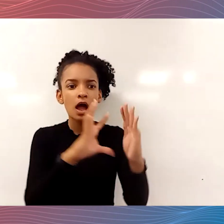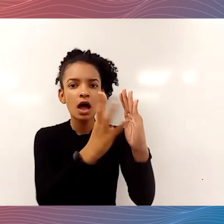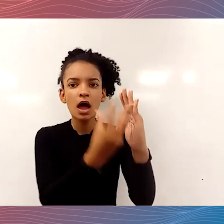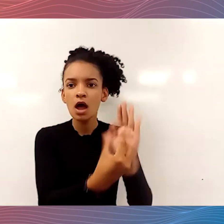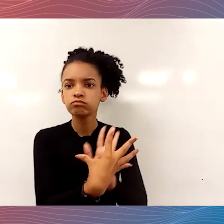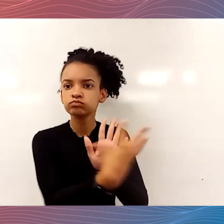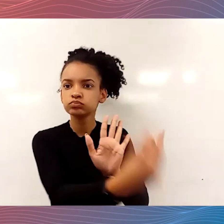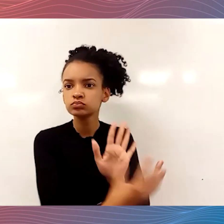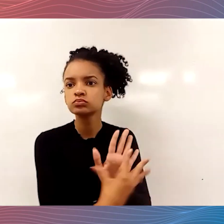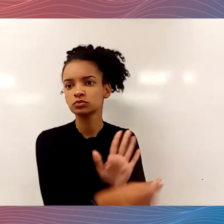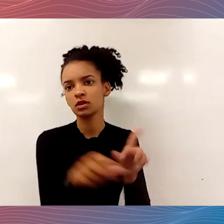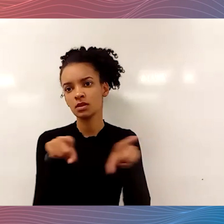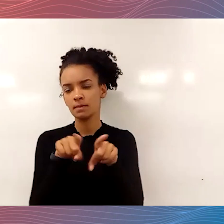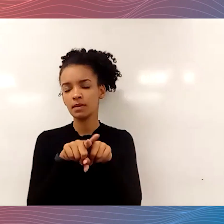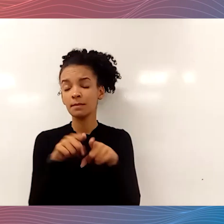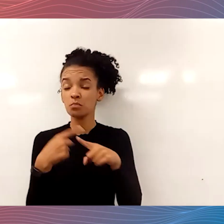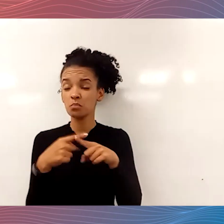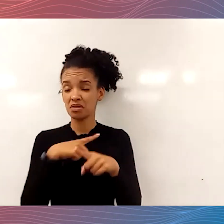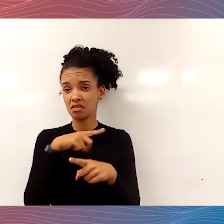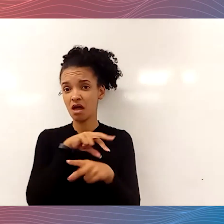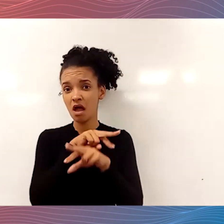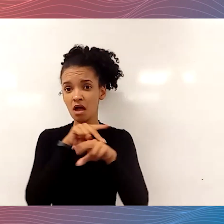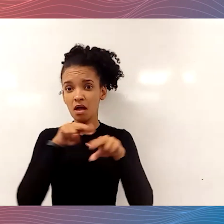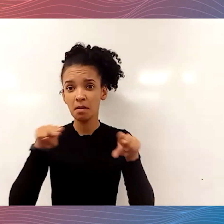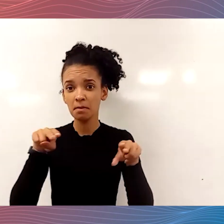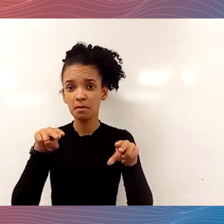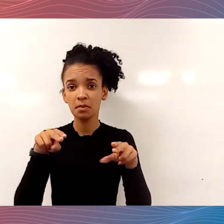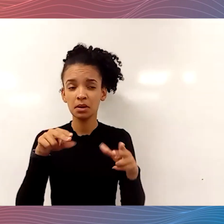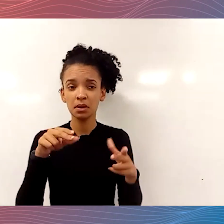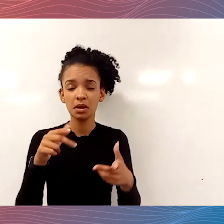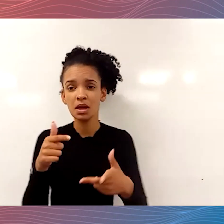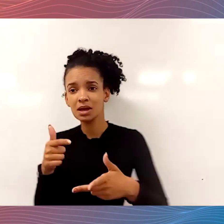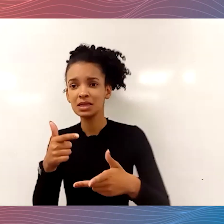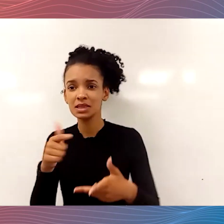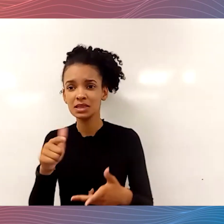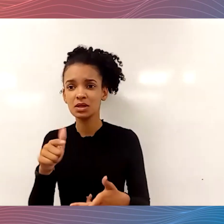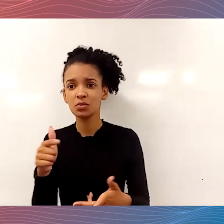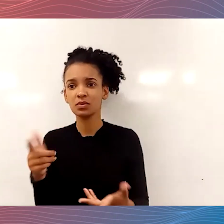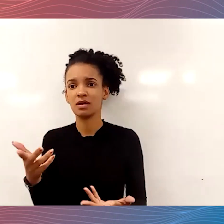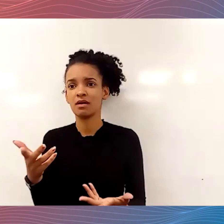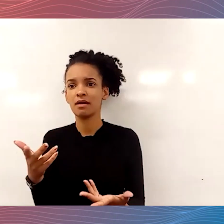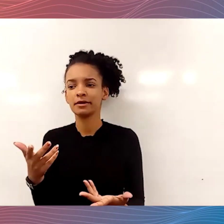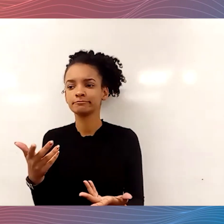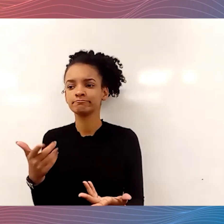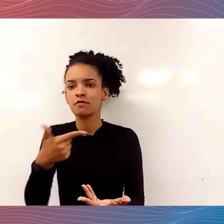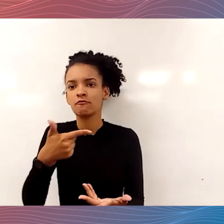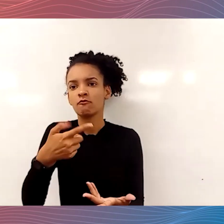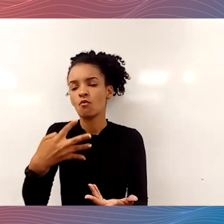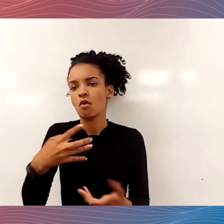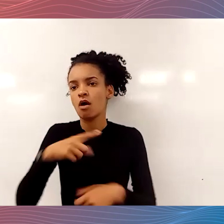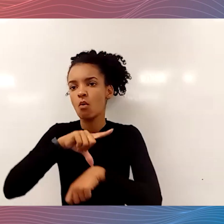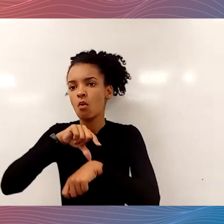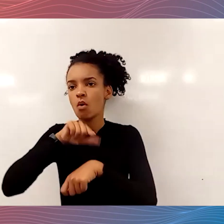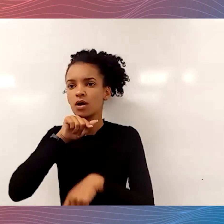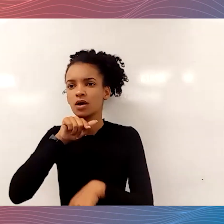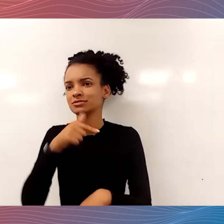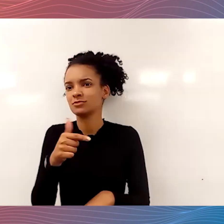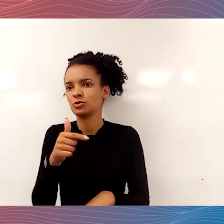normais, talvez não tenham condições de viver mergulhados 24 horas nisso, pudessem, né, ter experiência com